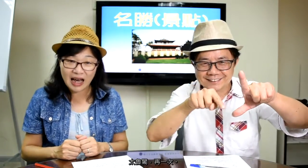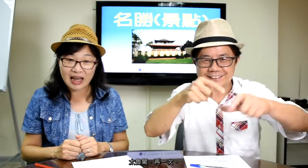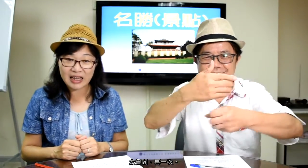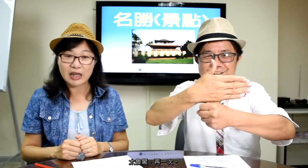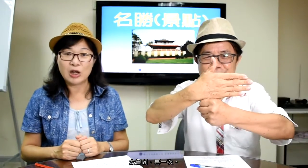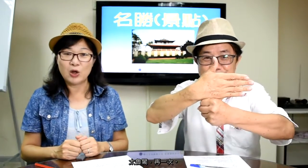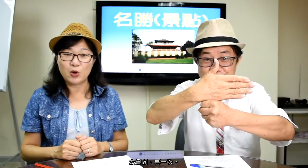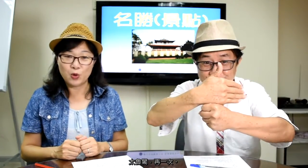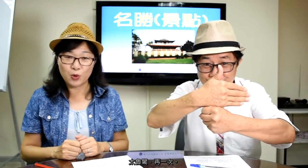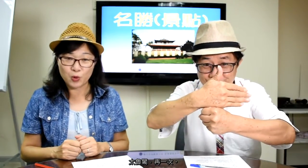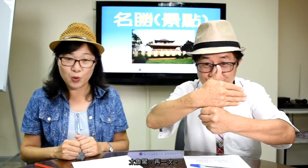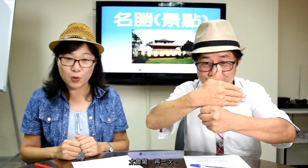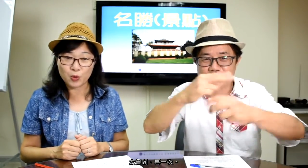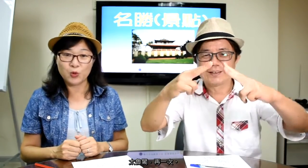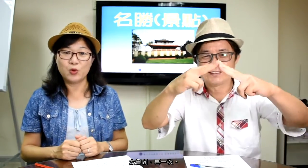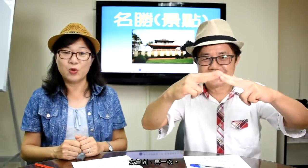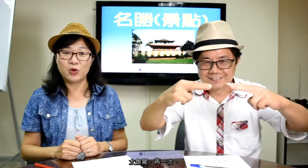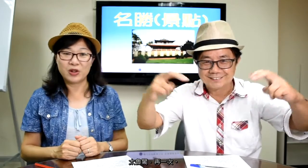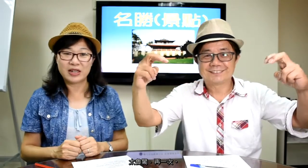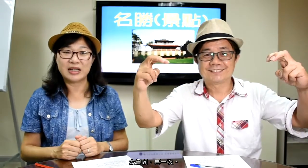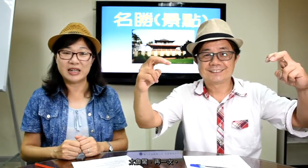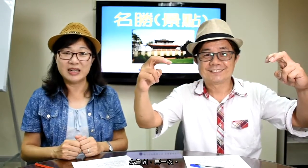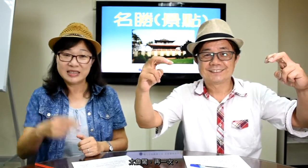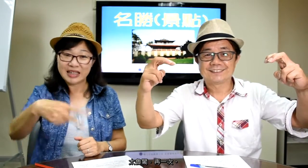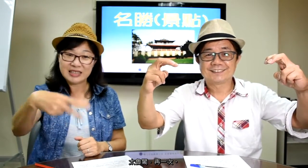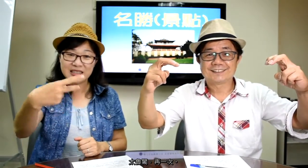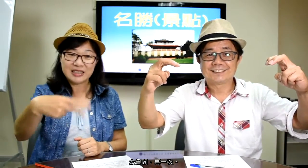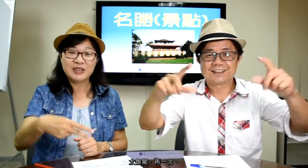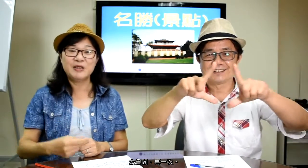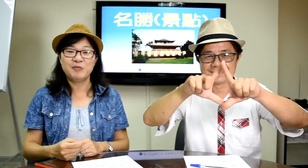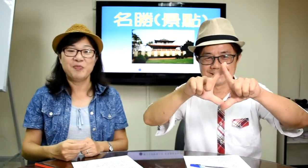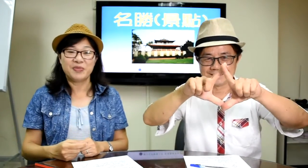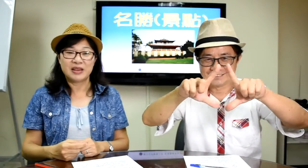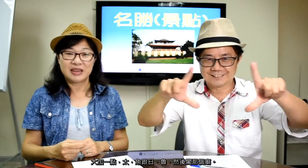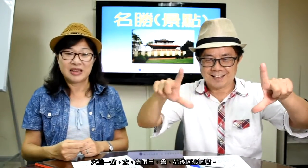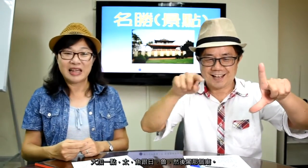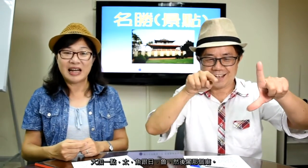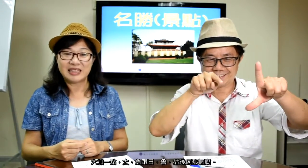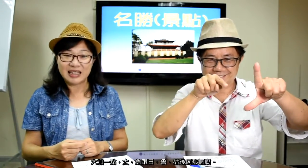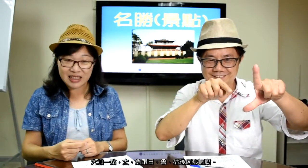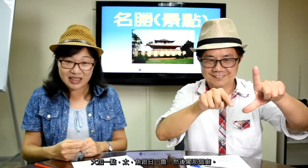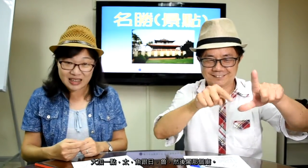太鲁。格，再一次，大家一点